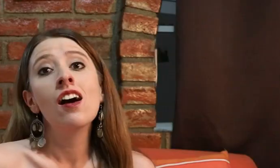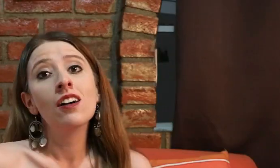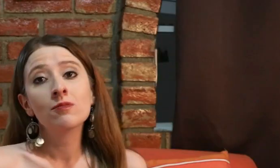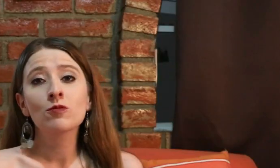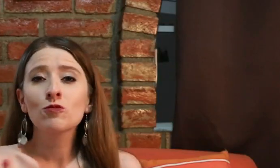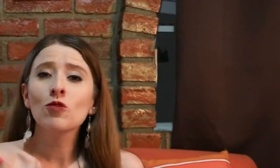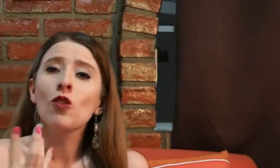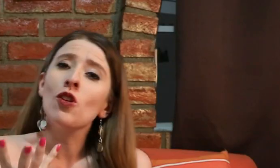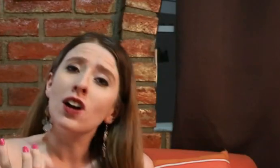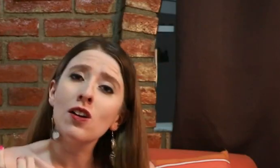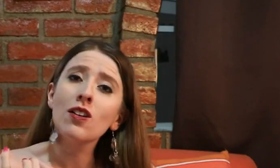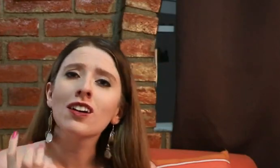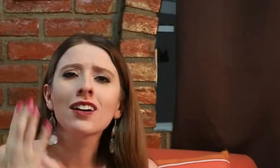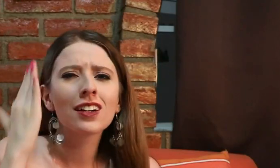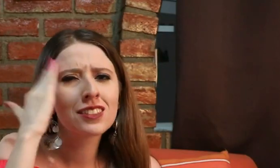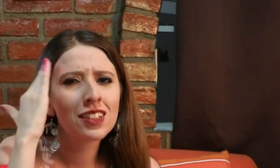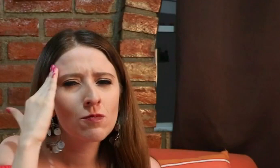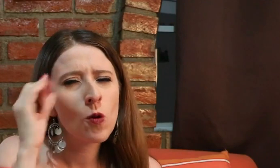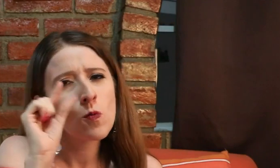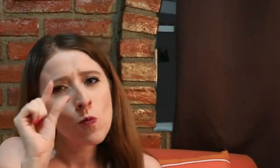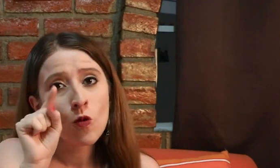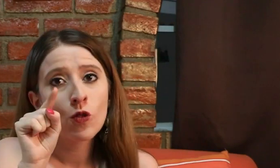niña.